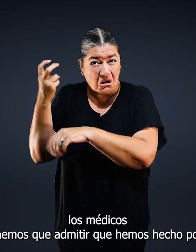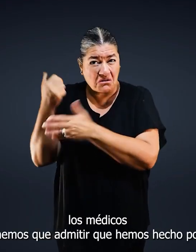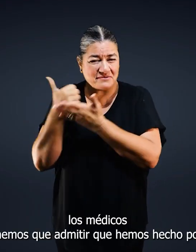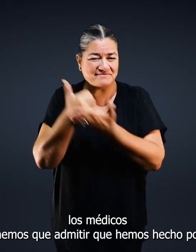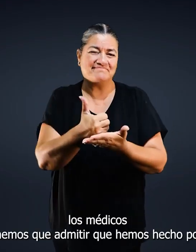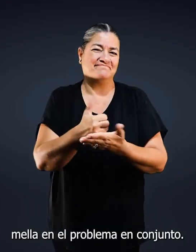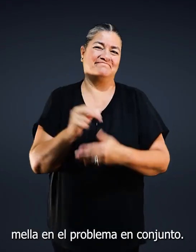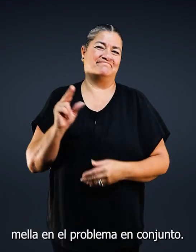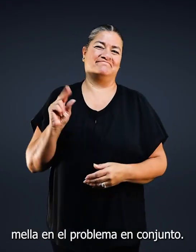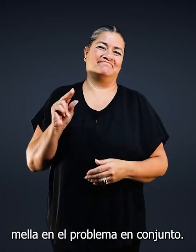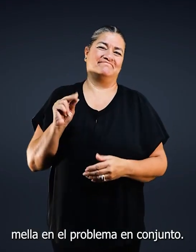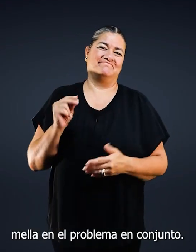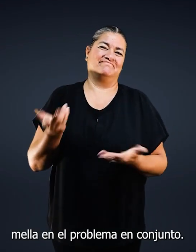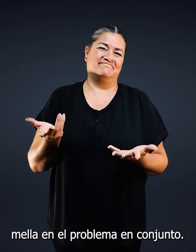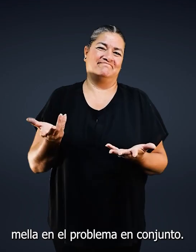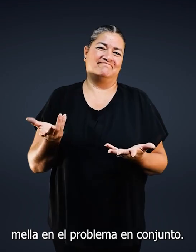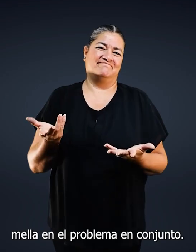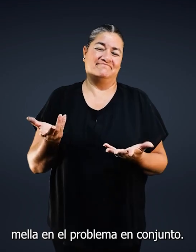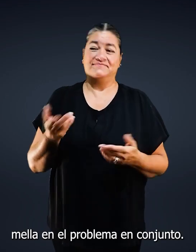hemos hecho poca mella en el problema en conjunto.